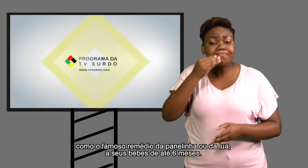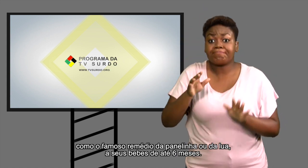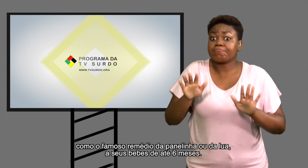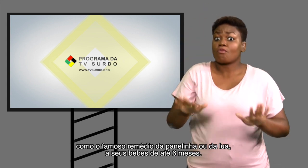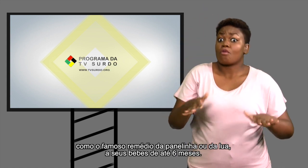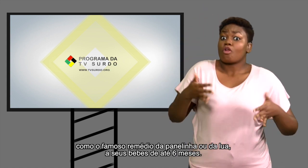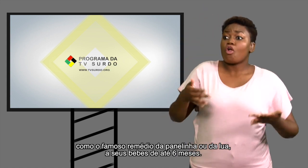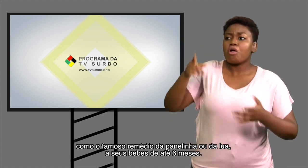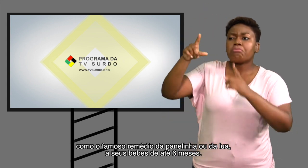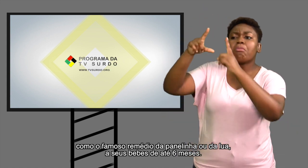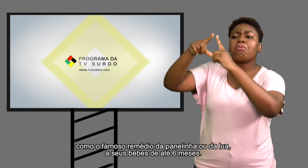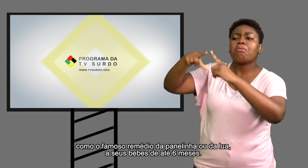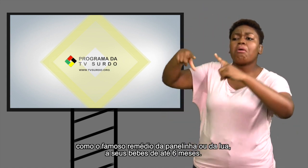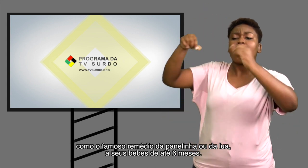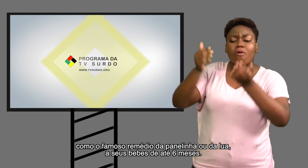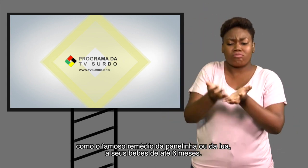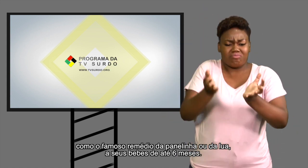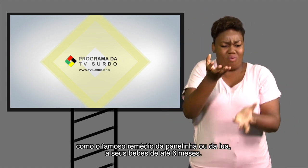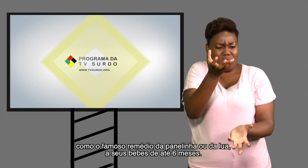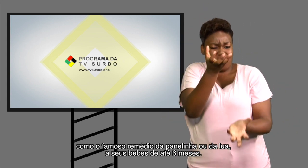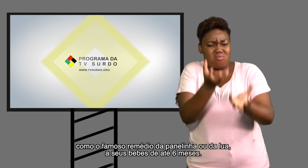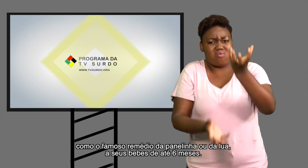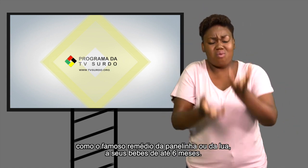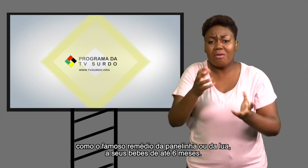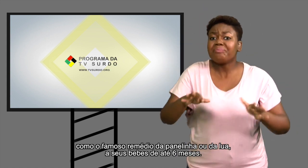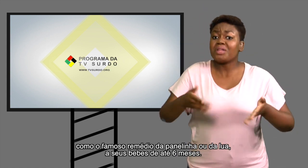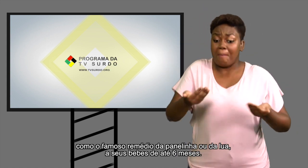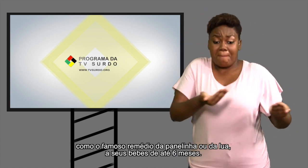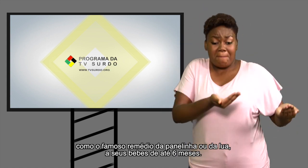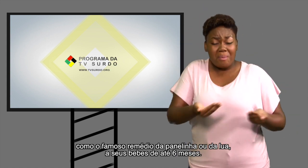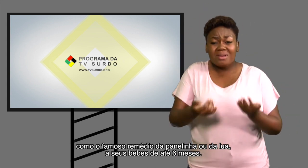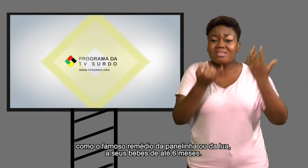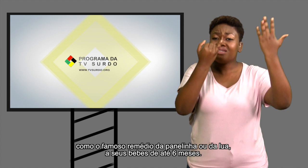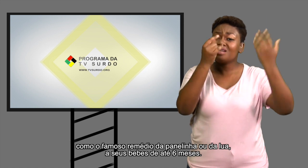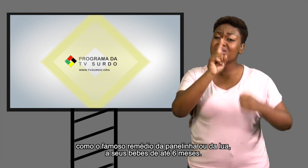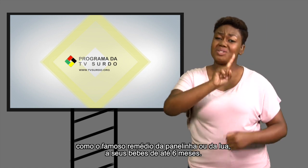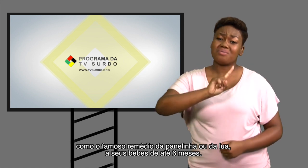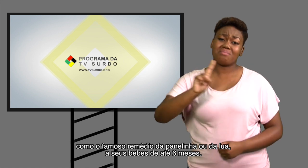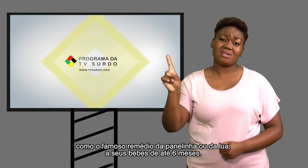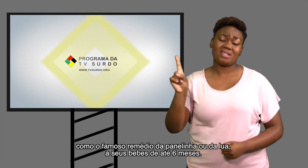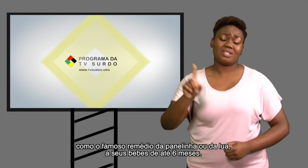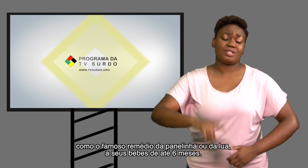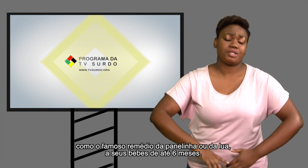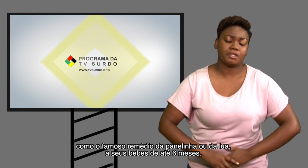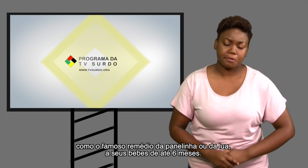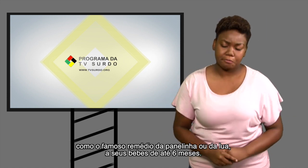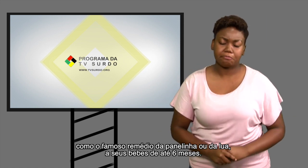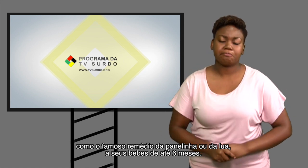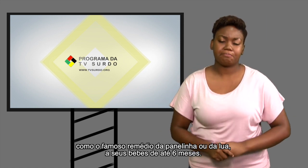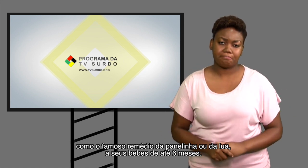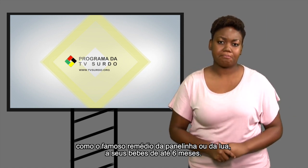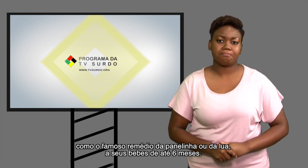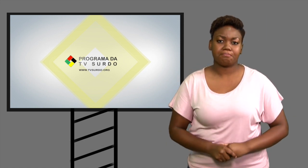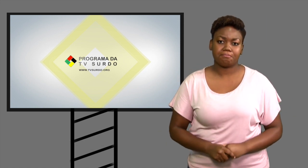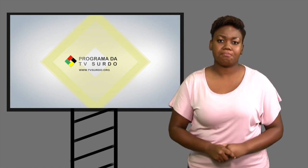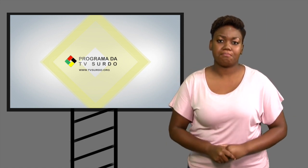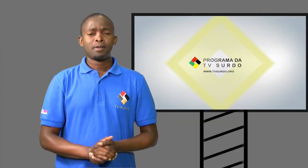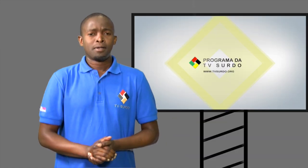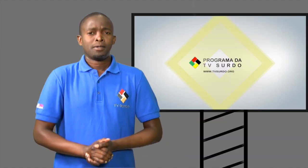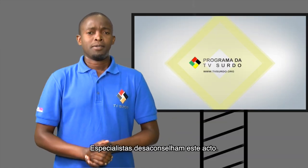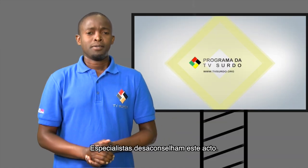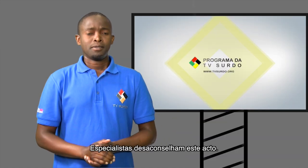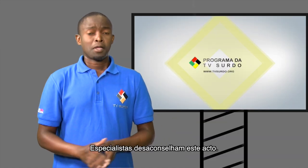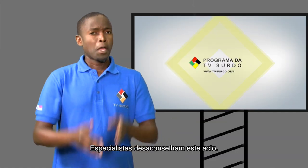tradicionais, como o famoso remédio da panelinha ou da lua, a seus bebês de até 6 meses.